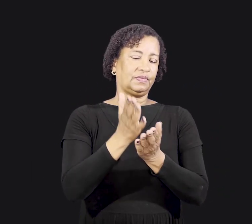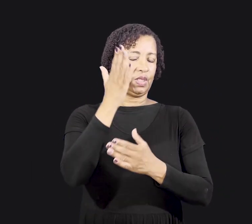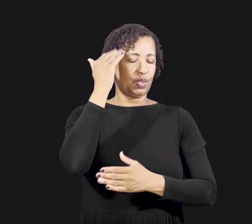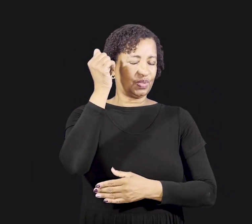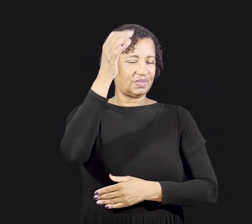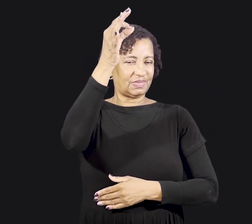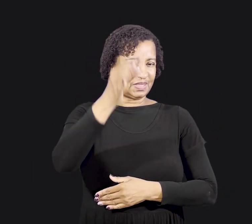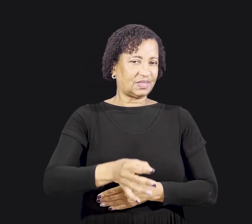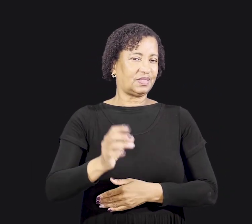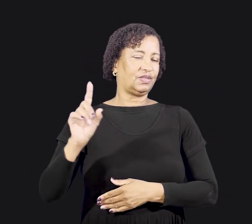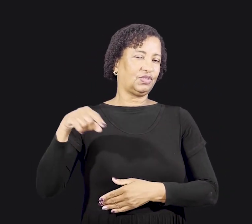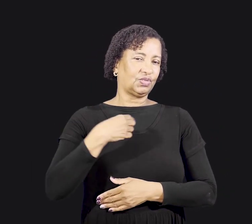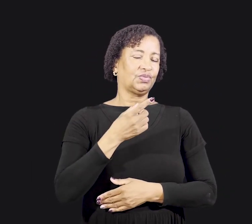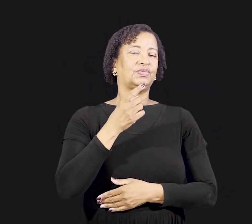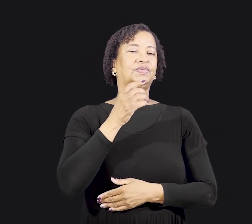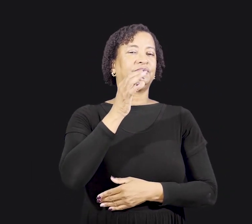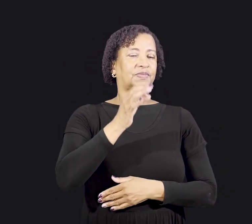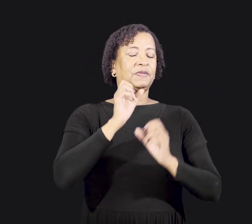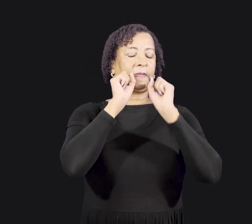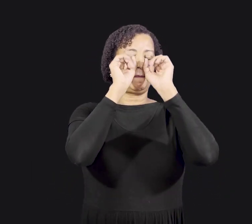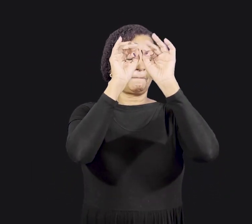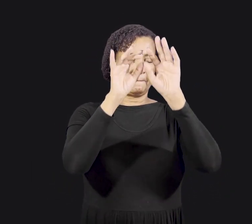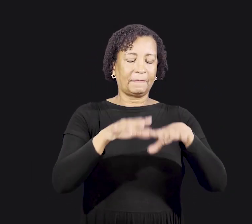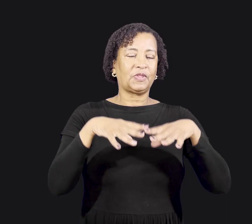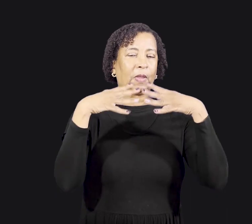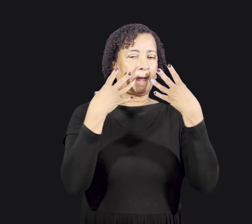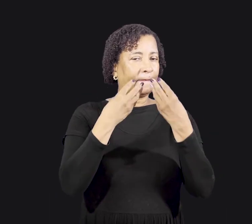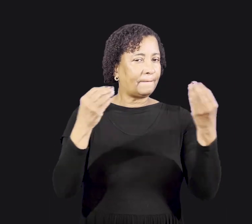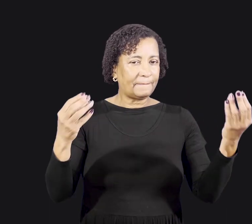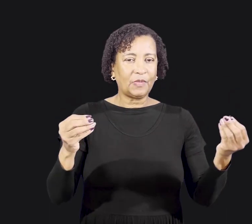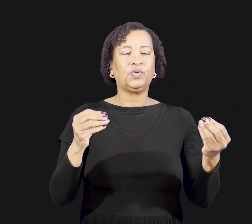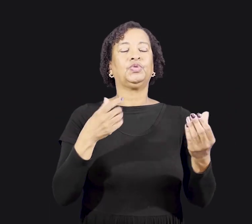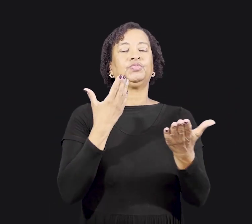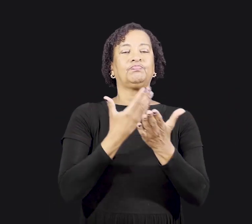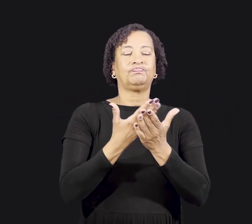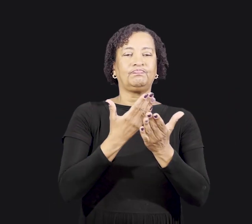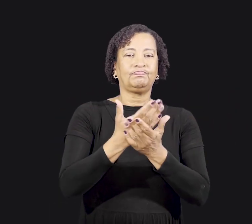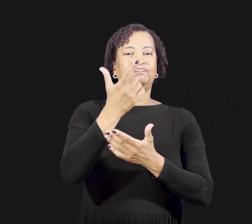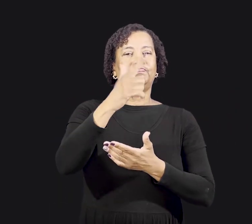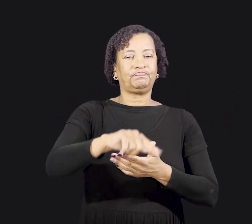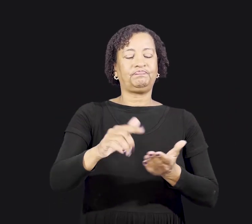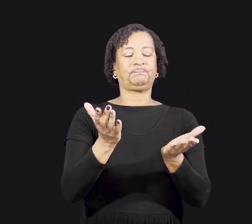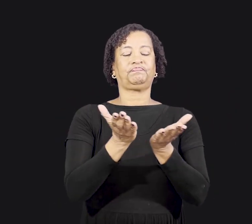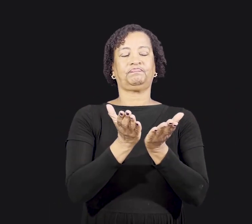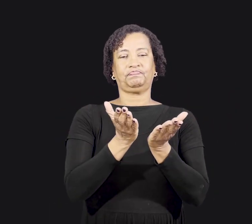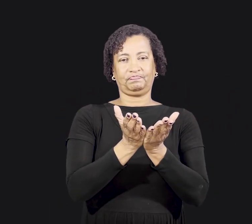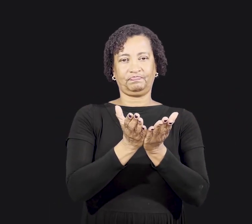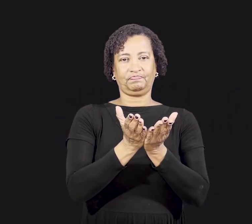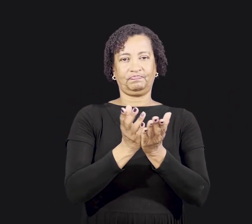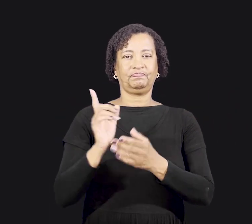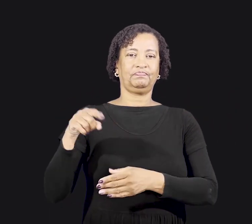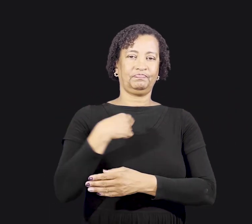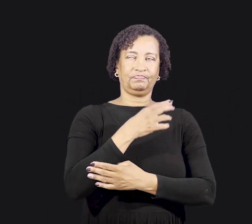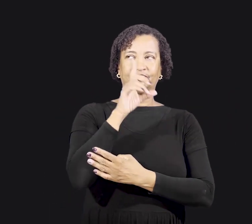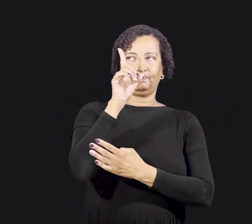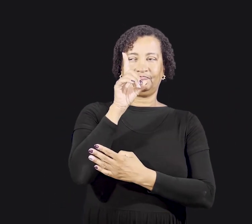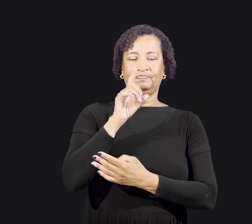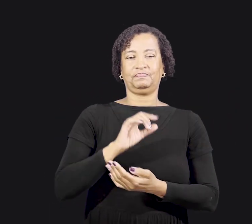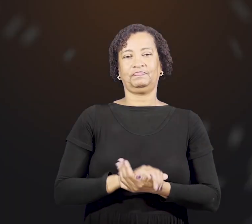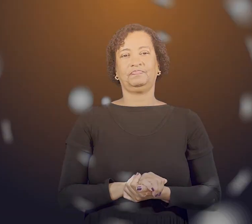Tenho certeza que seremos muito abençoados através de mais um estudo da palavra do nosso Deus.